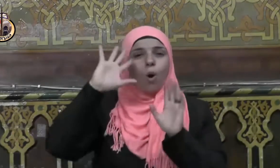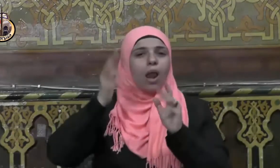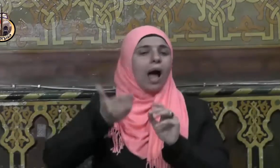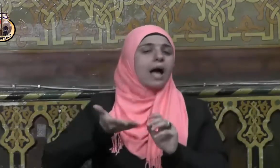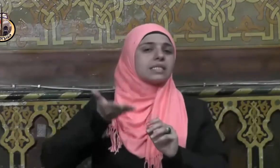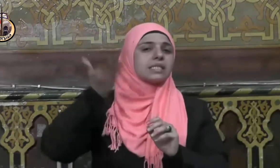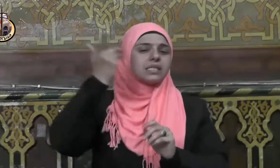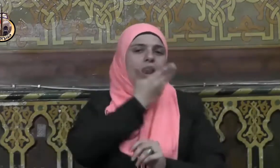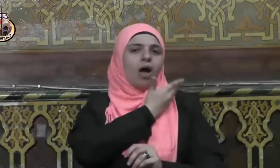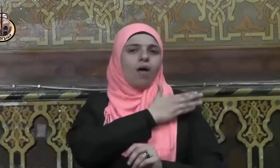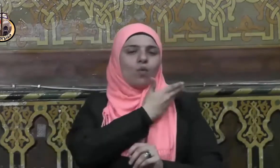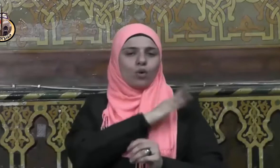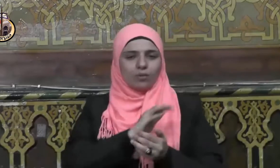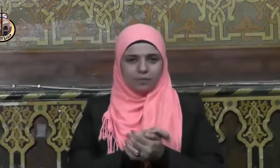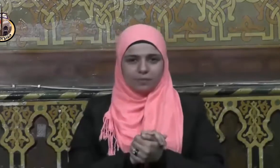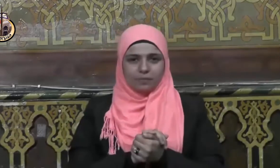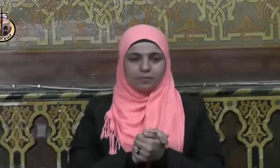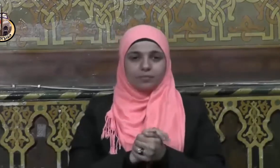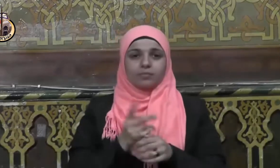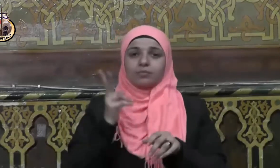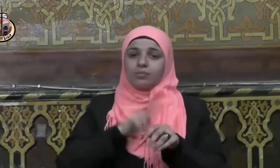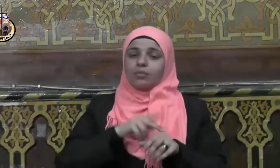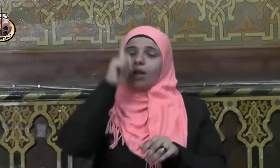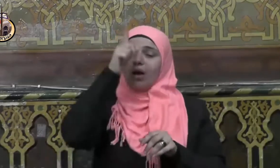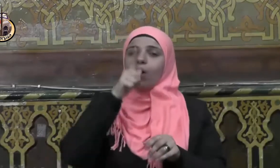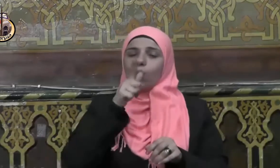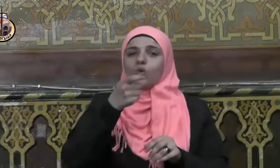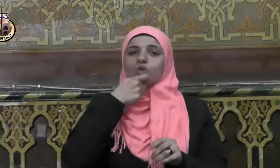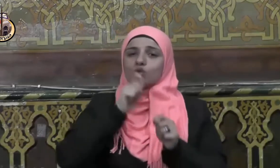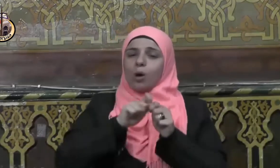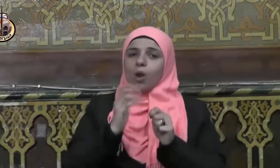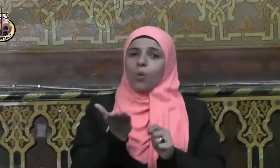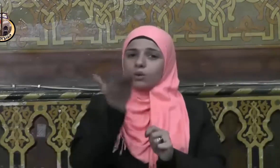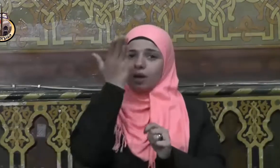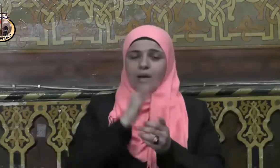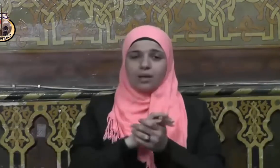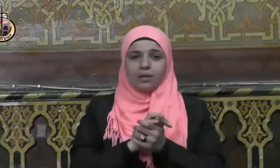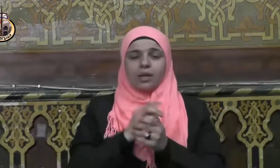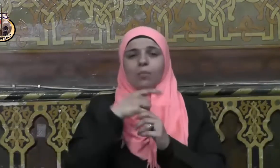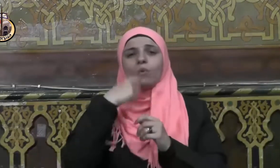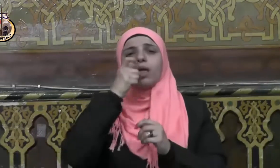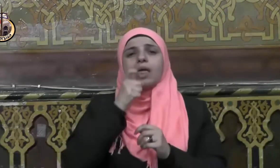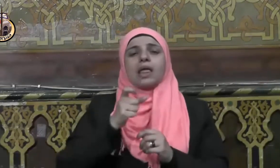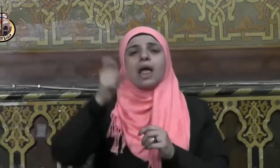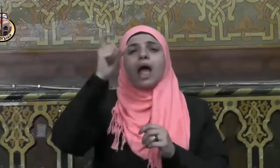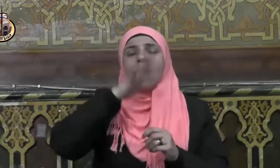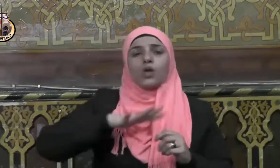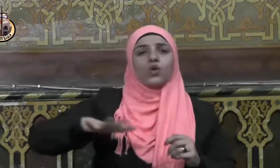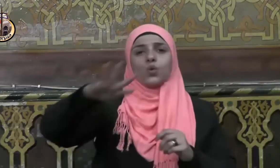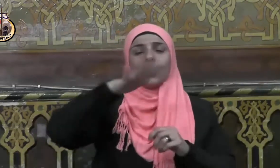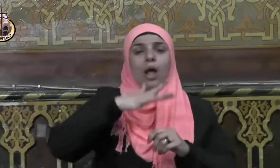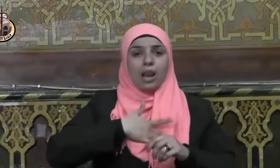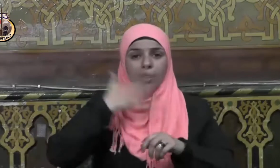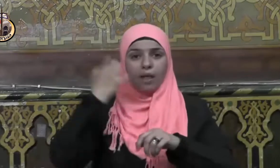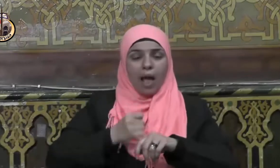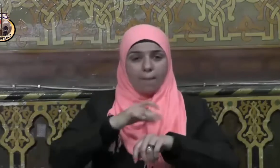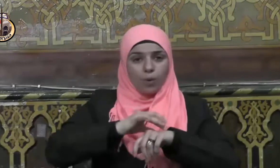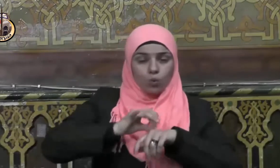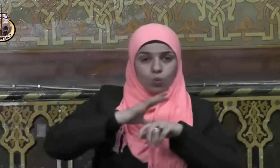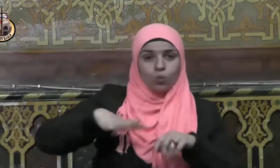الغفور. ويقول سبحانه: يا أيها الذين آمنوا إذا نودي